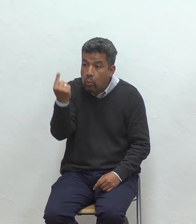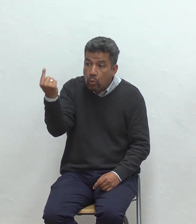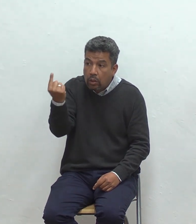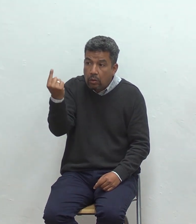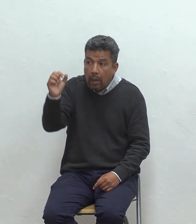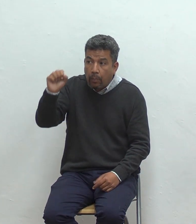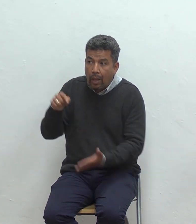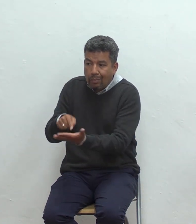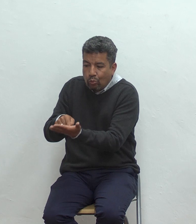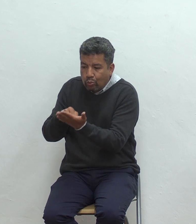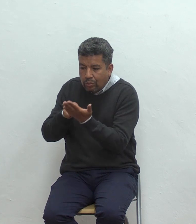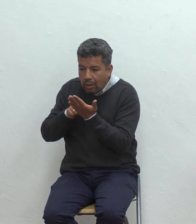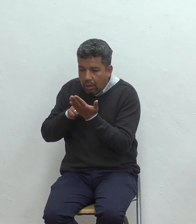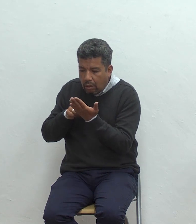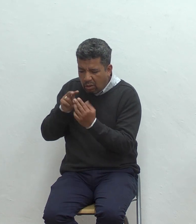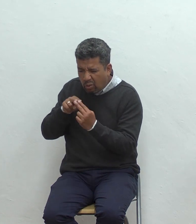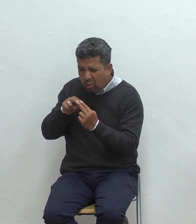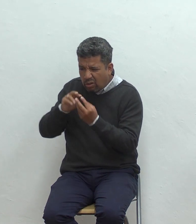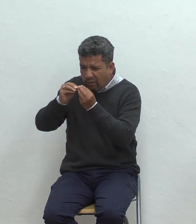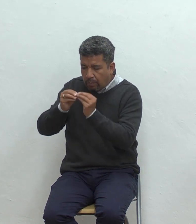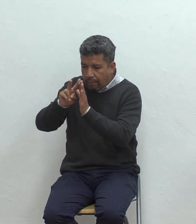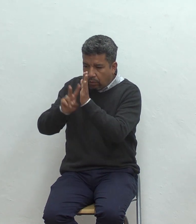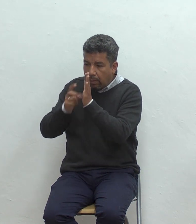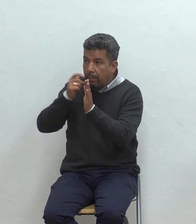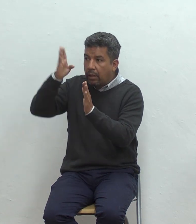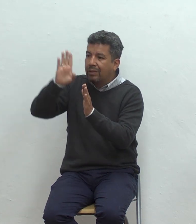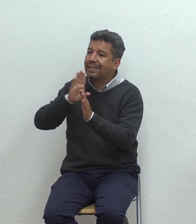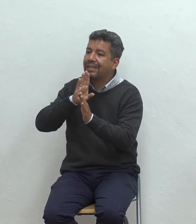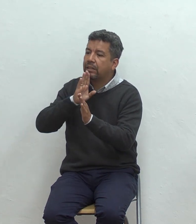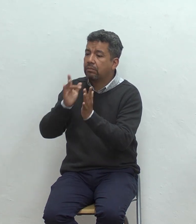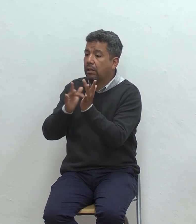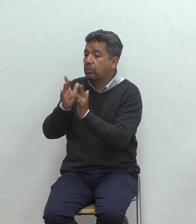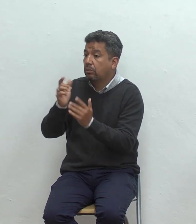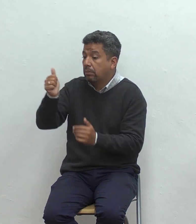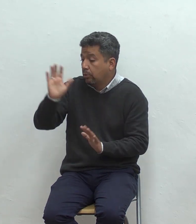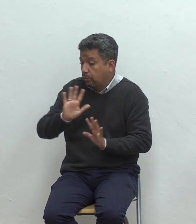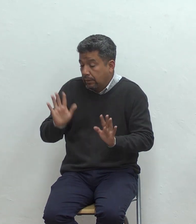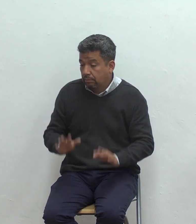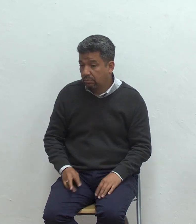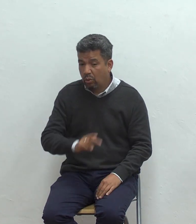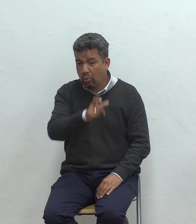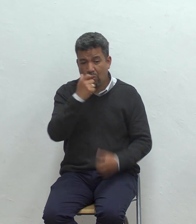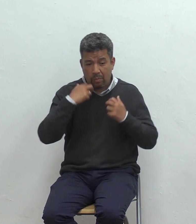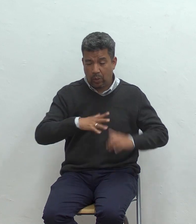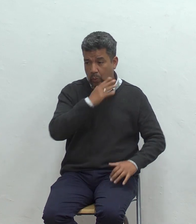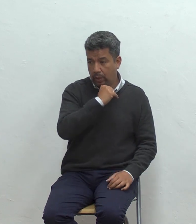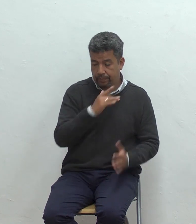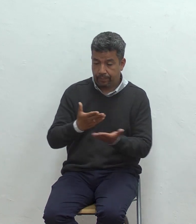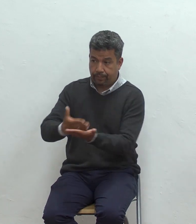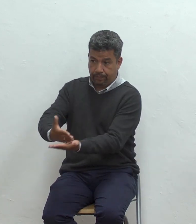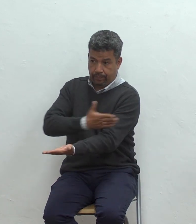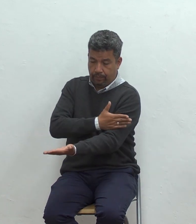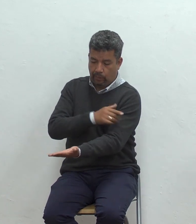que podía darnos a conocer la voluntad de Dios es Jesús. En el Antiguo